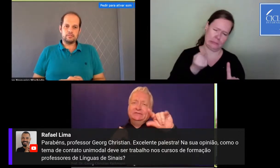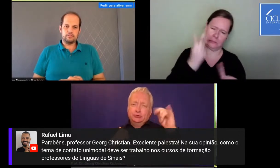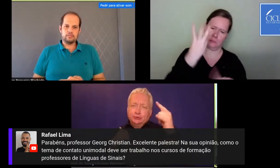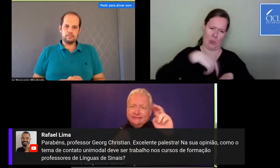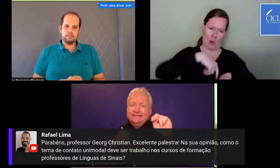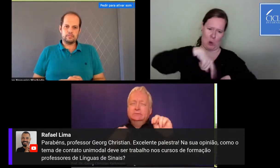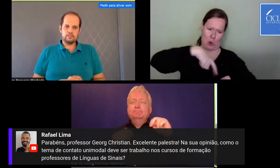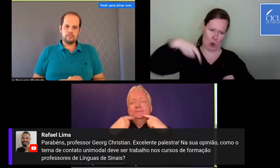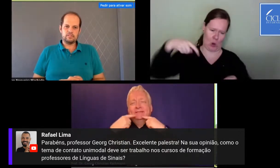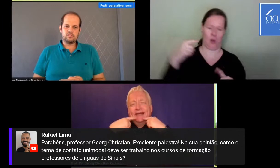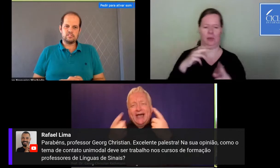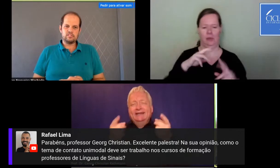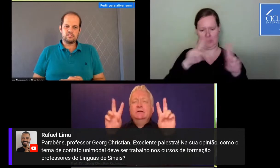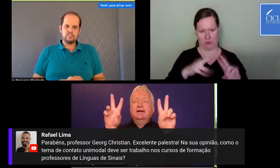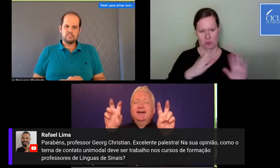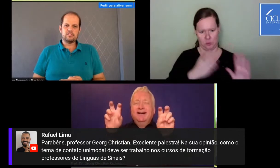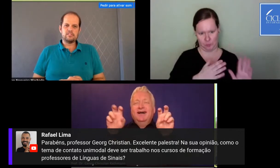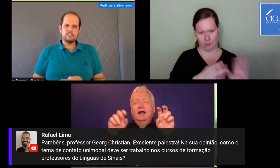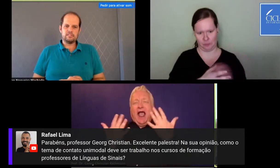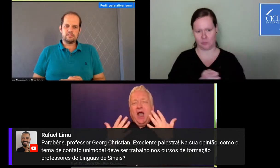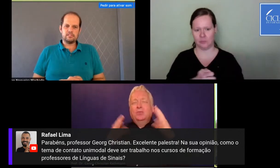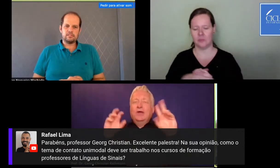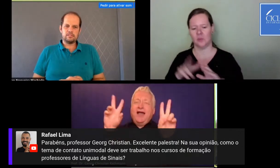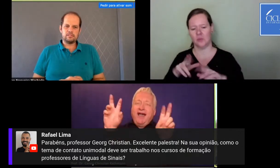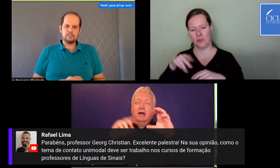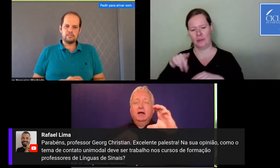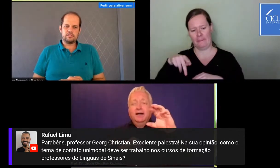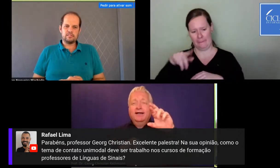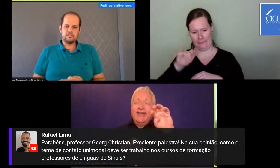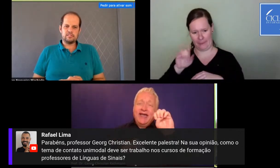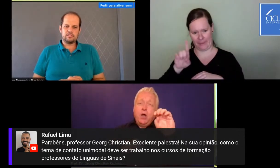esse sistema como outro qualquer.